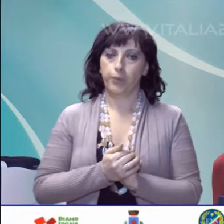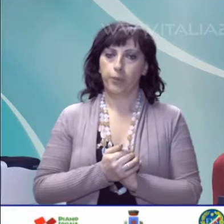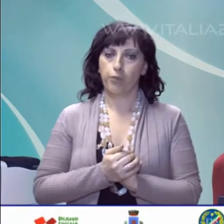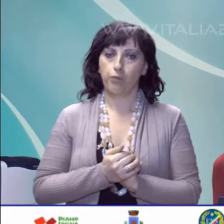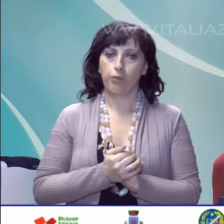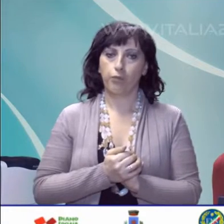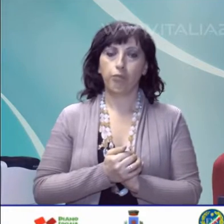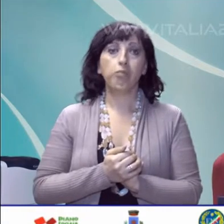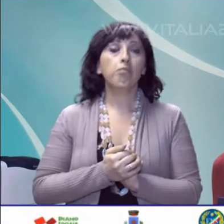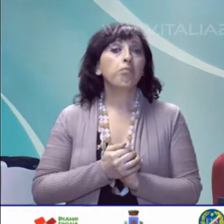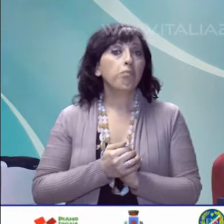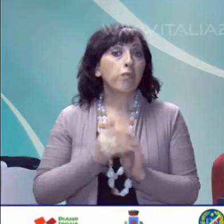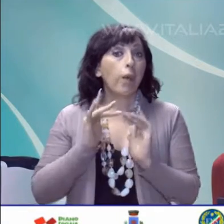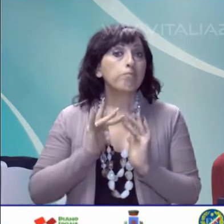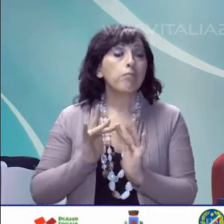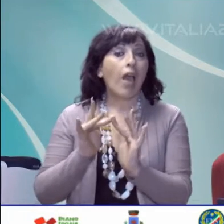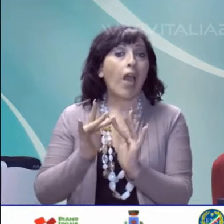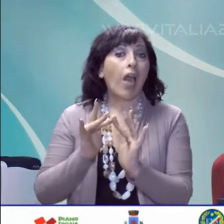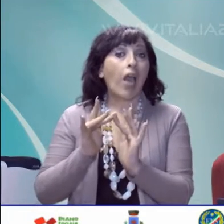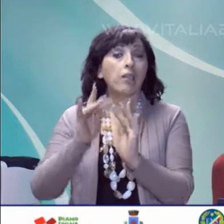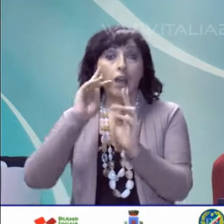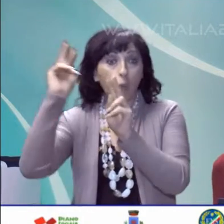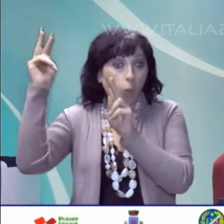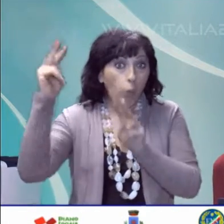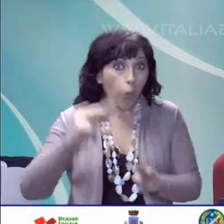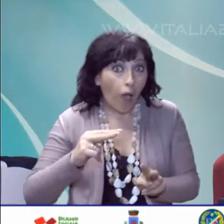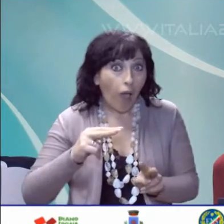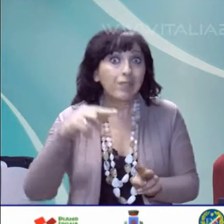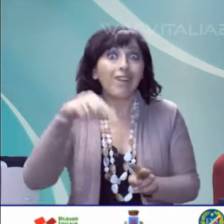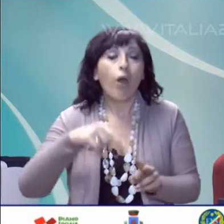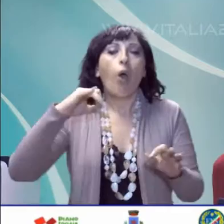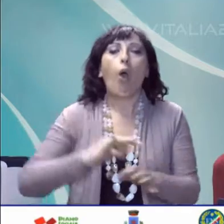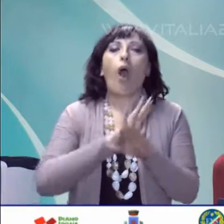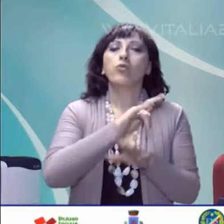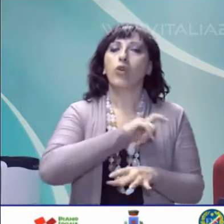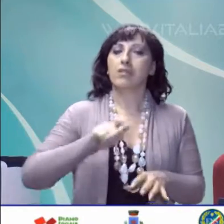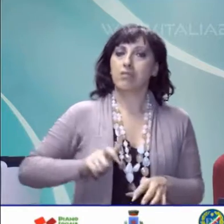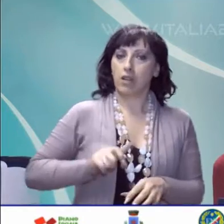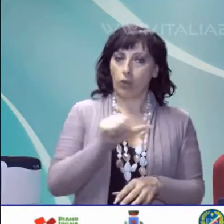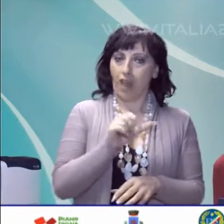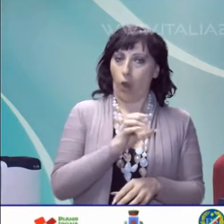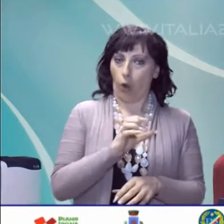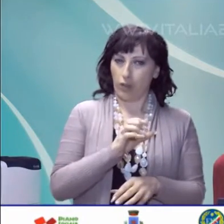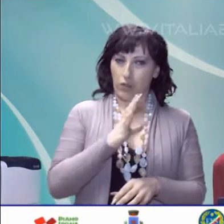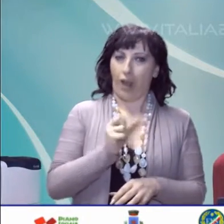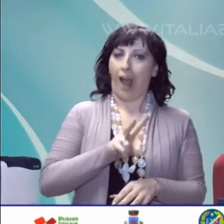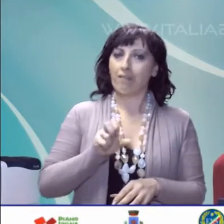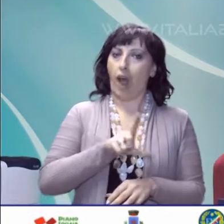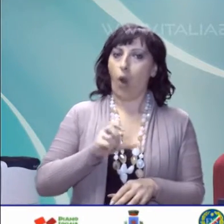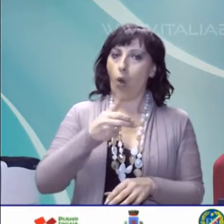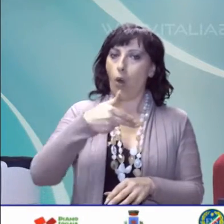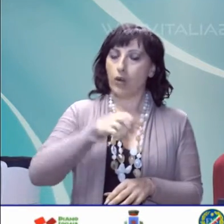Tanta risonanza mediatica è stata l'occasione per il sindaco di Sala Consilina, Francesco Cavallone,